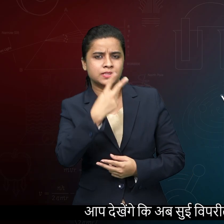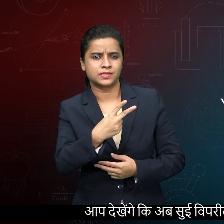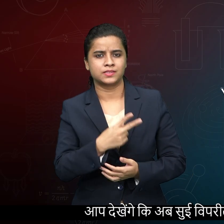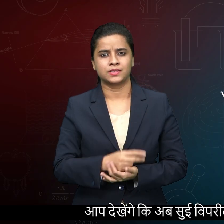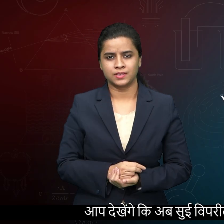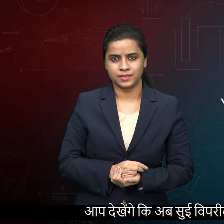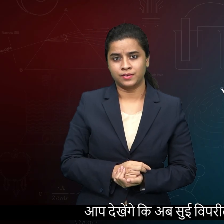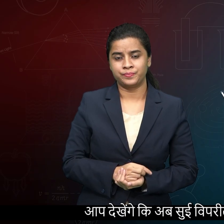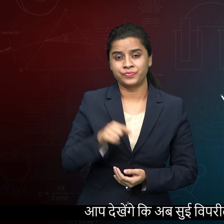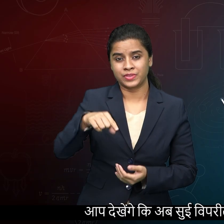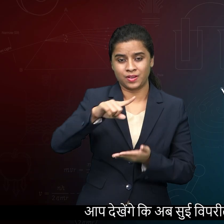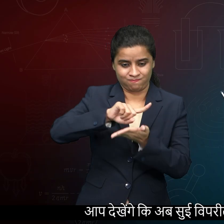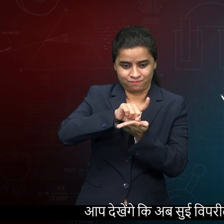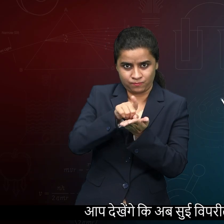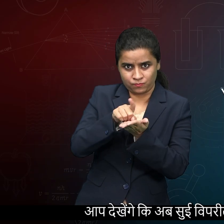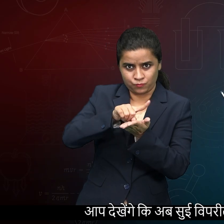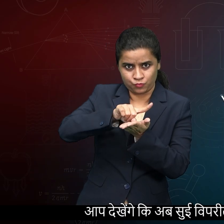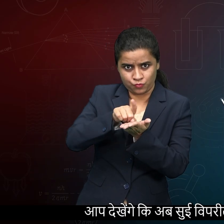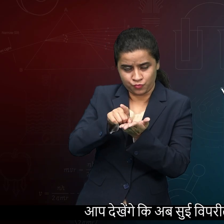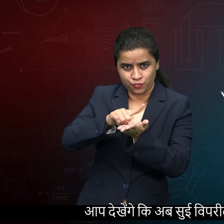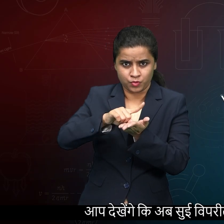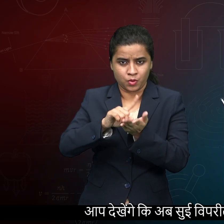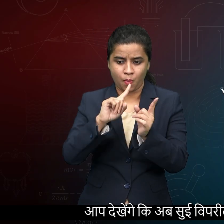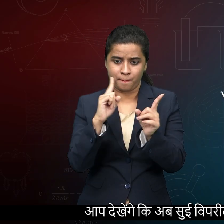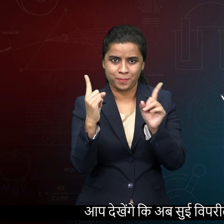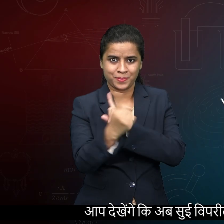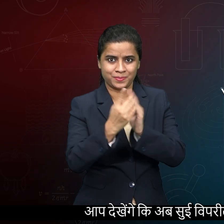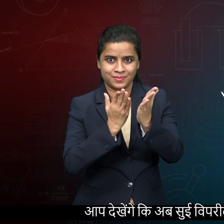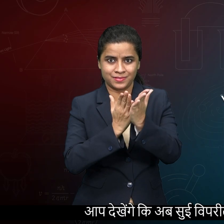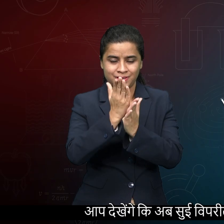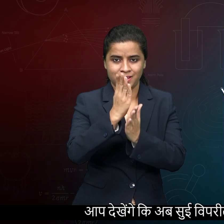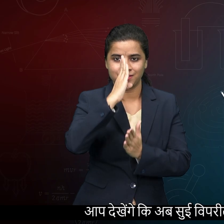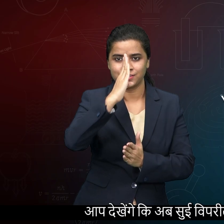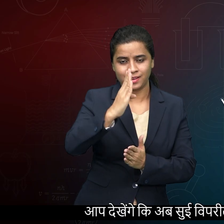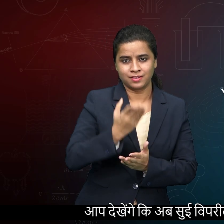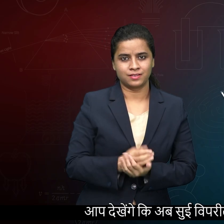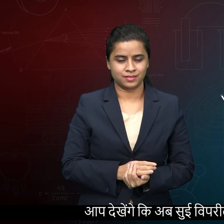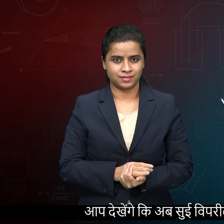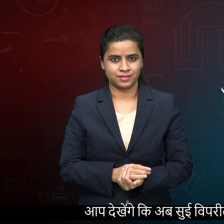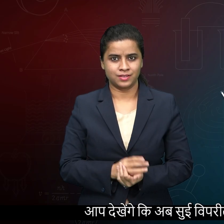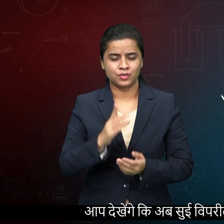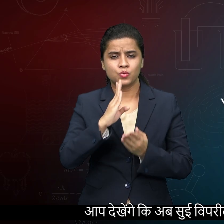कि अब सुई विपरीत दिशा अर्थात पश्चिम की ओर गति करती